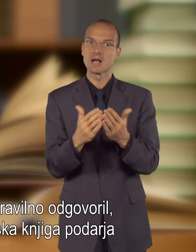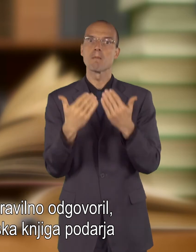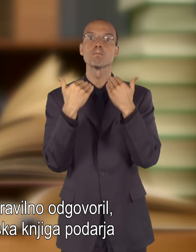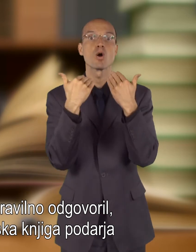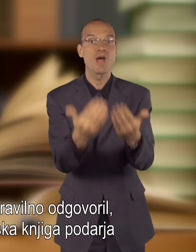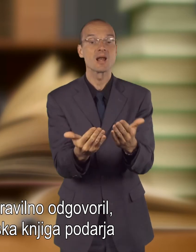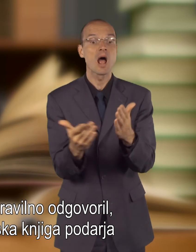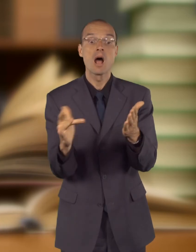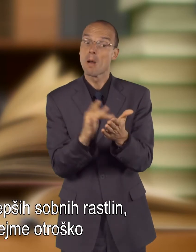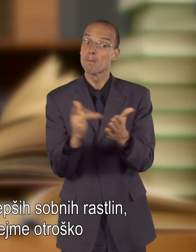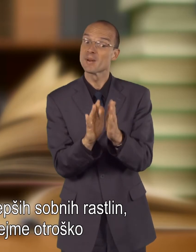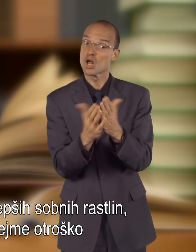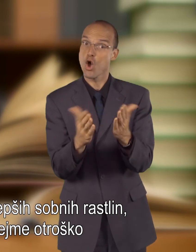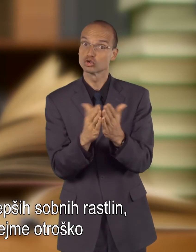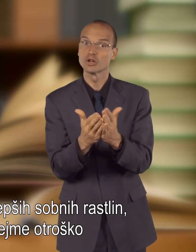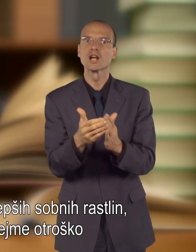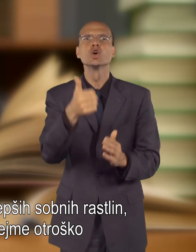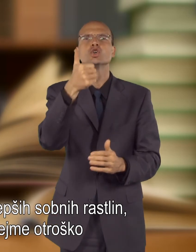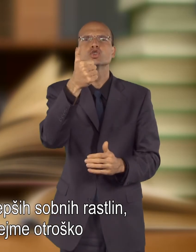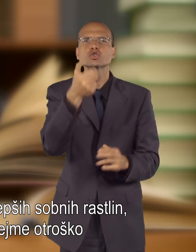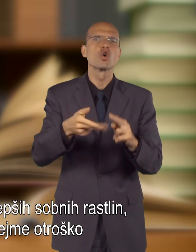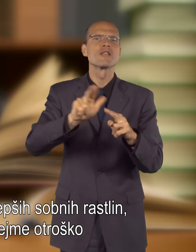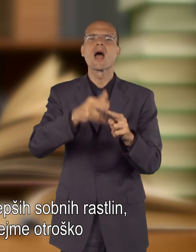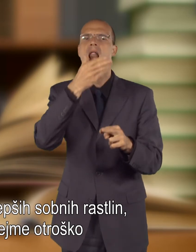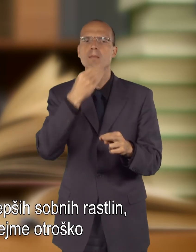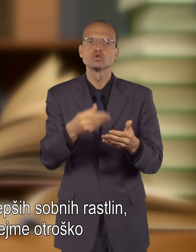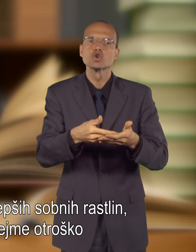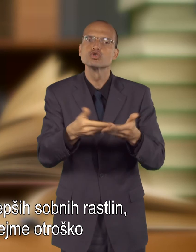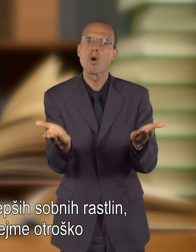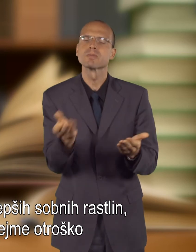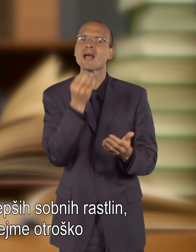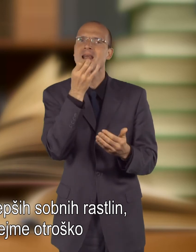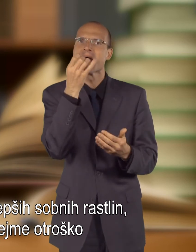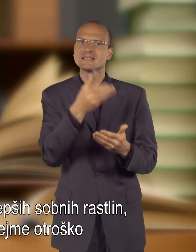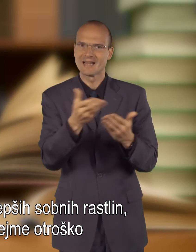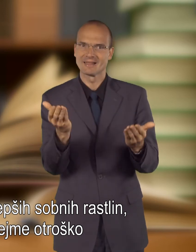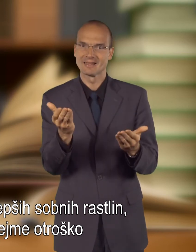najlepših sobnih rastlin, drugi pa prejme otroško slikanico Mala pošast Mici.